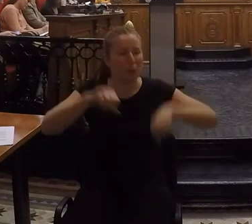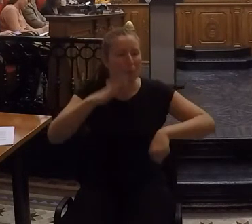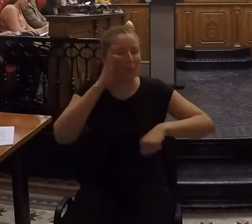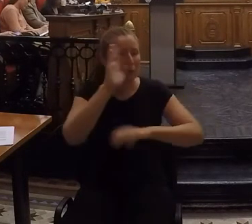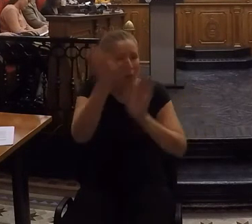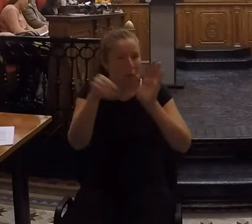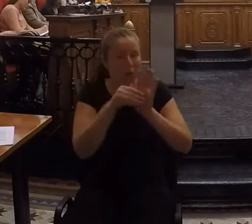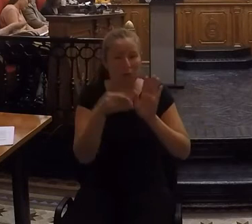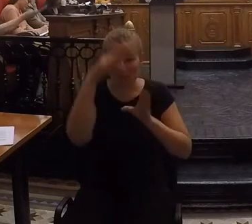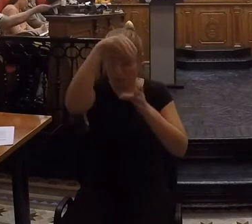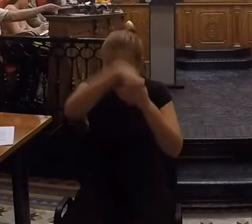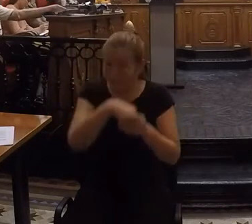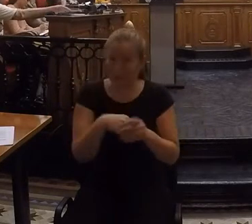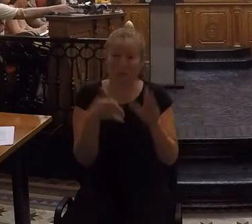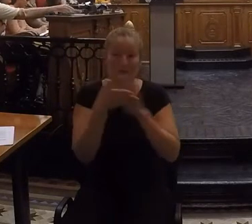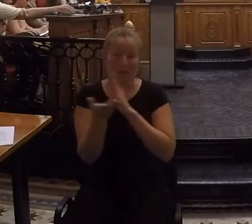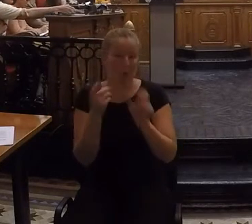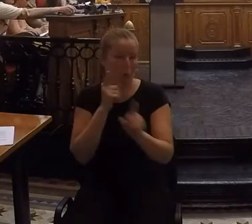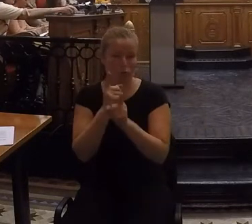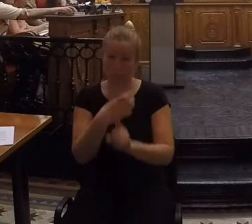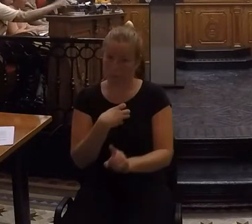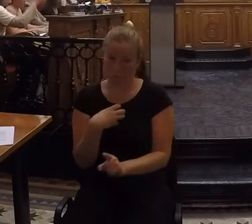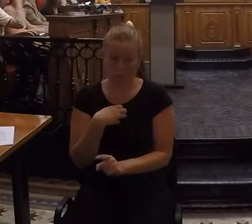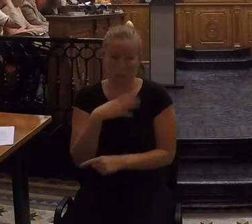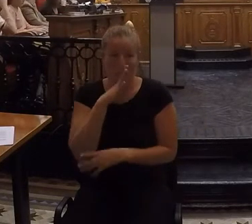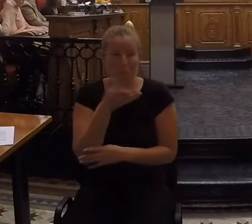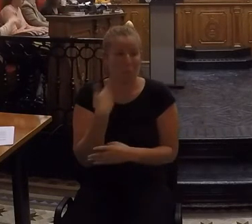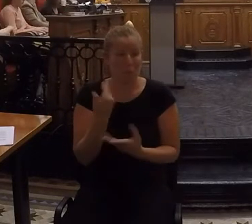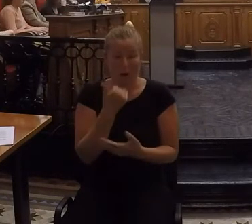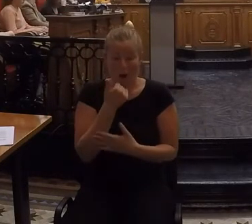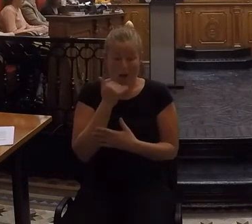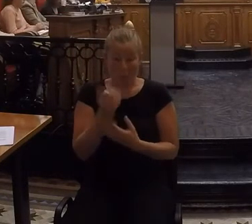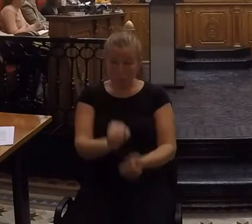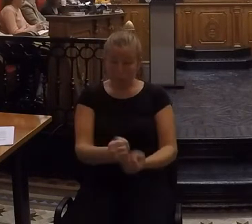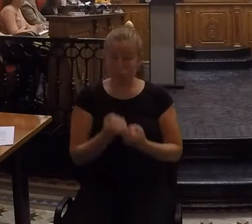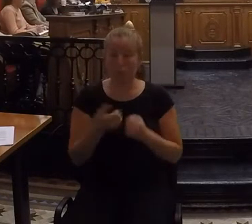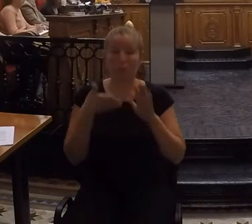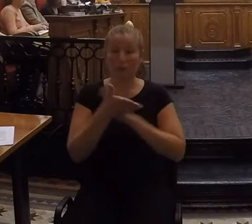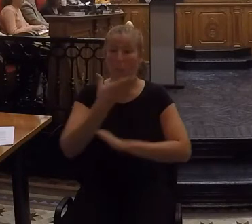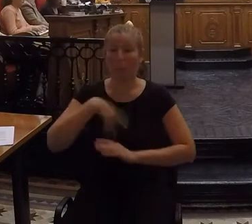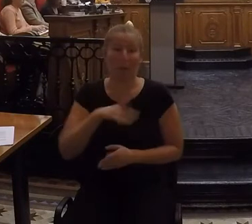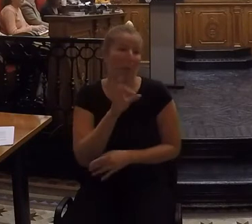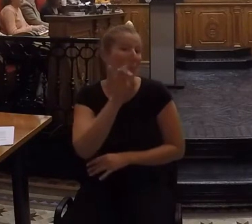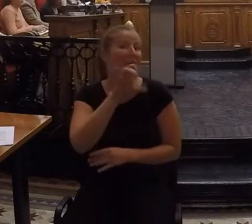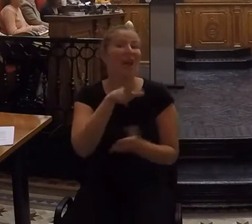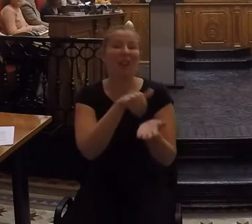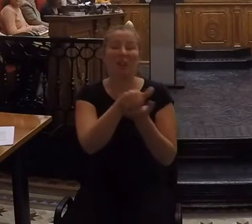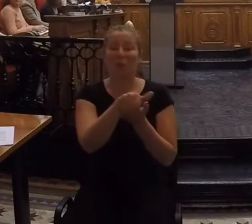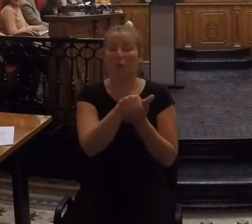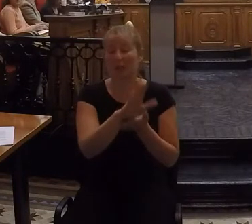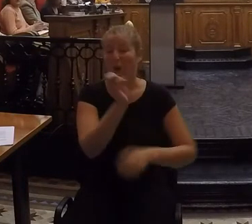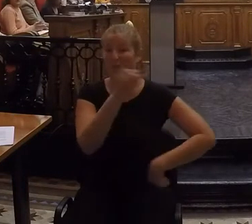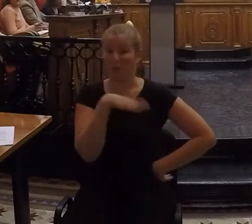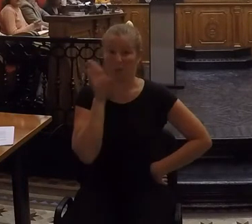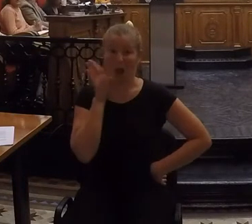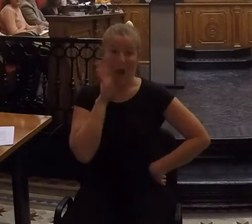DUSI-Elche resultara seleccionada, solo tendremos dos opciones. O tiramos a la basura 15 millones de euros de los fondos FEDER o tiramos a